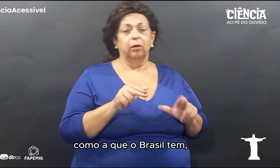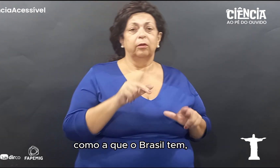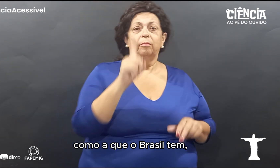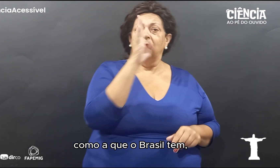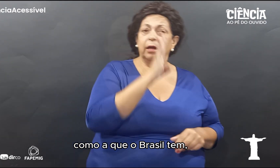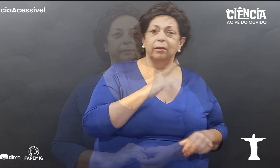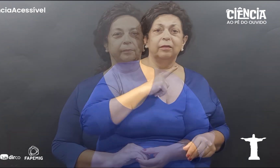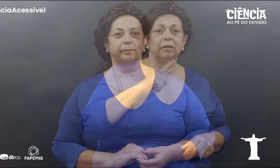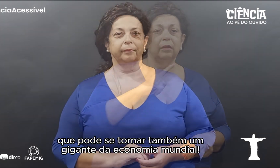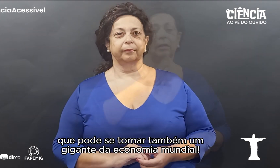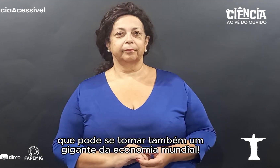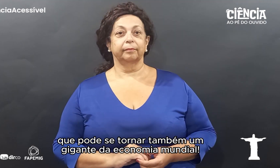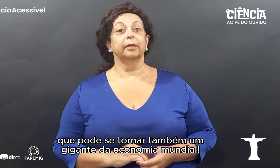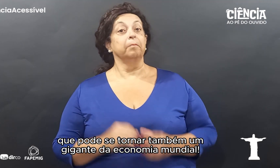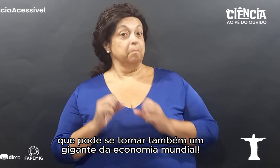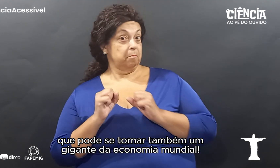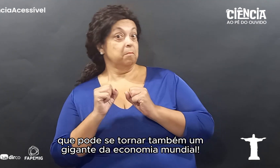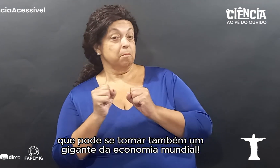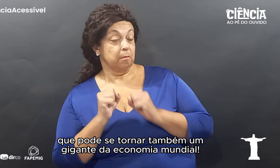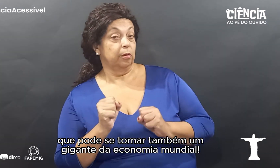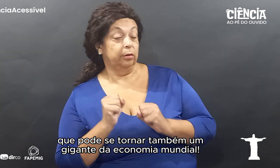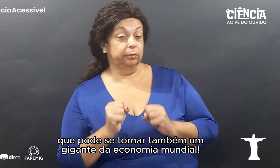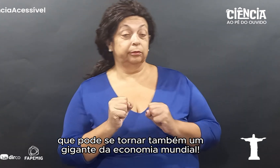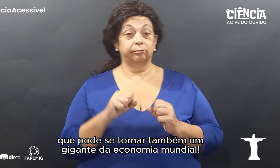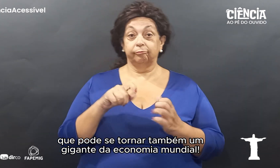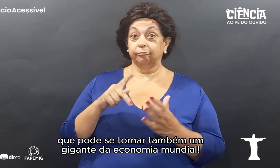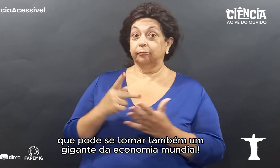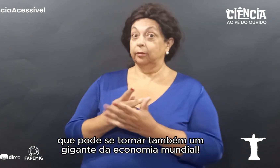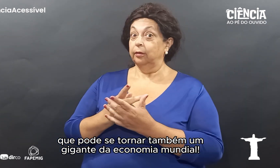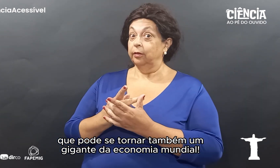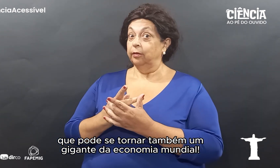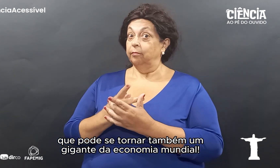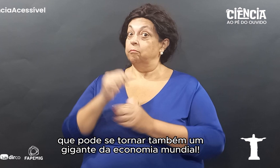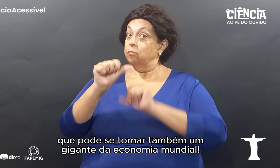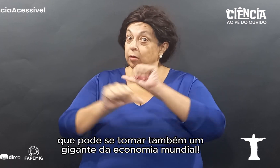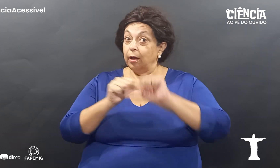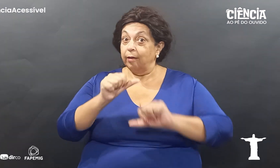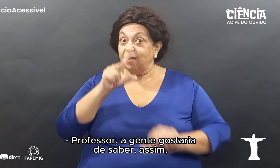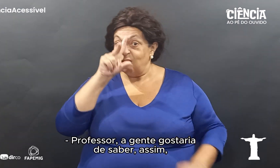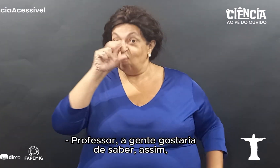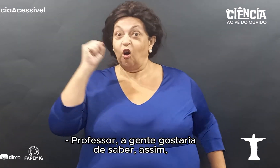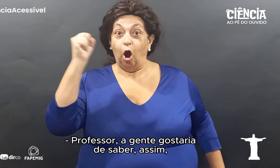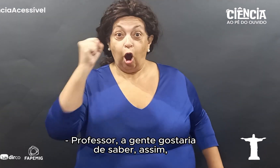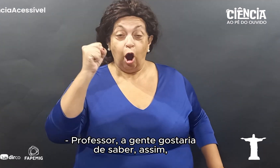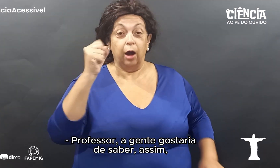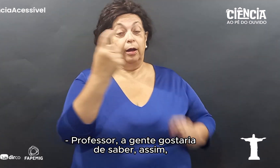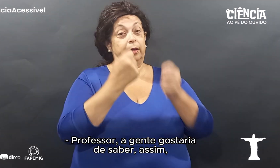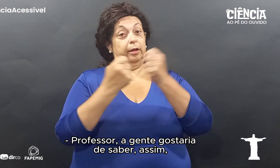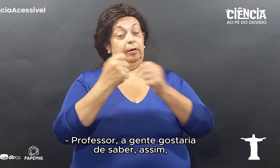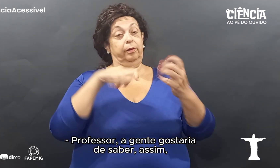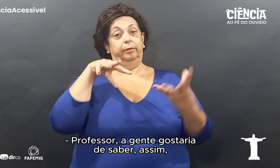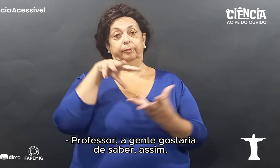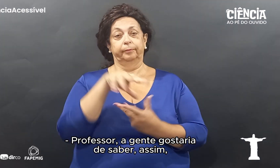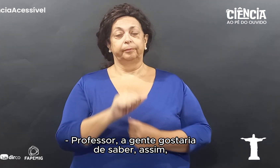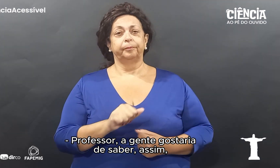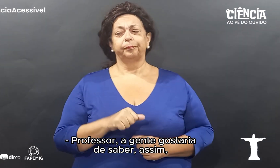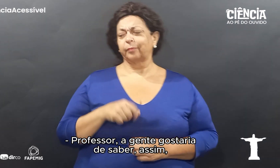que o Brasil tem, que pode se tornar também um gigante da economia mundial. Professor,